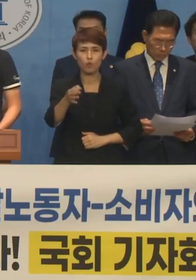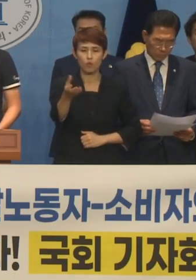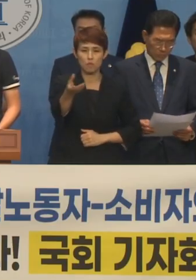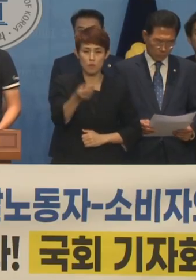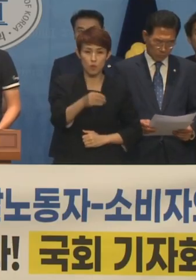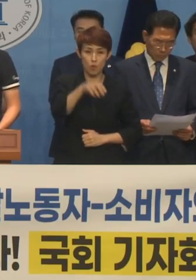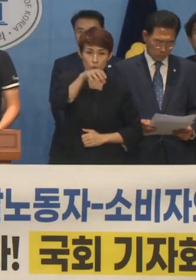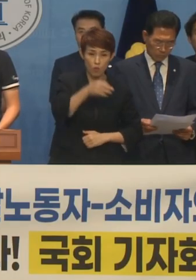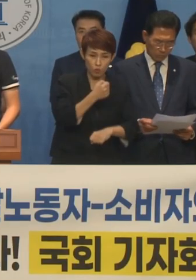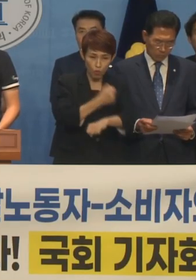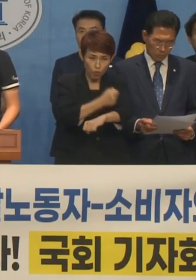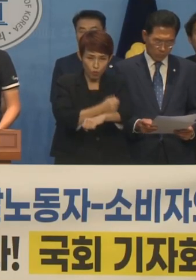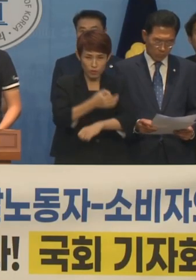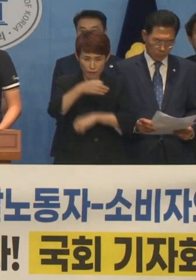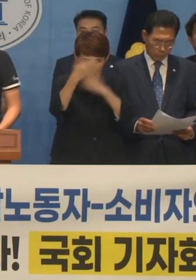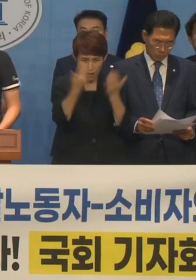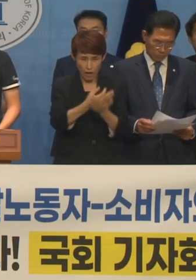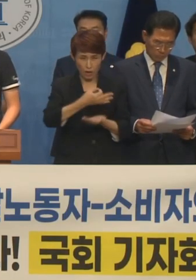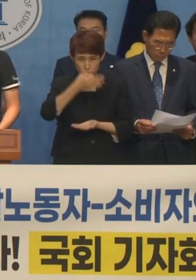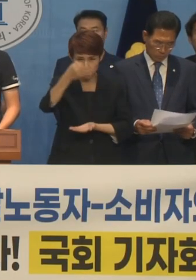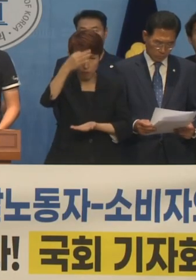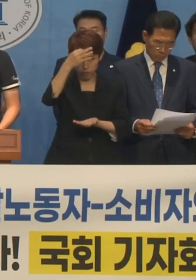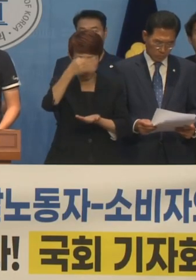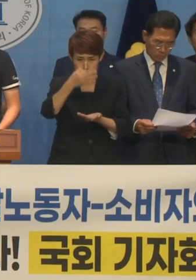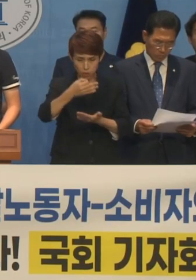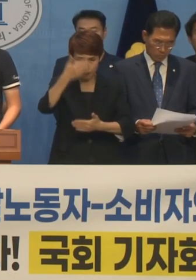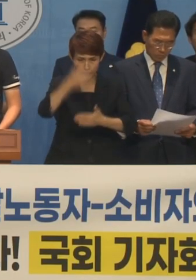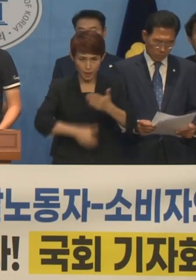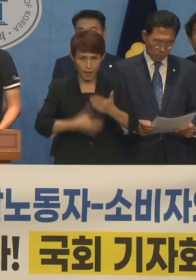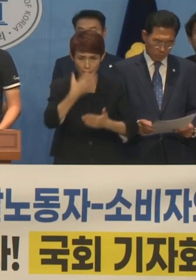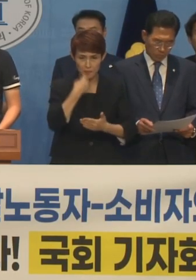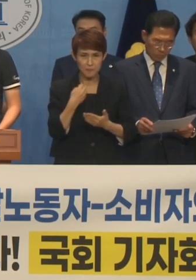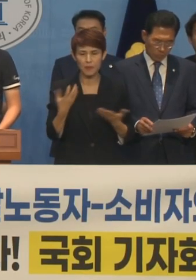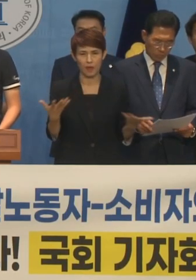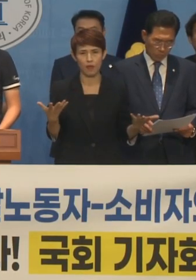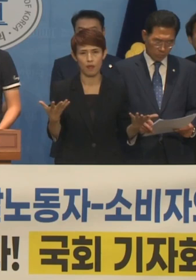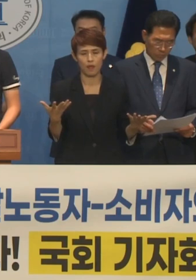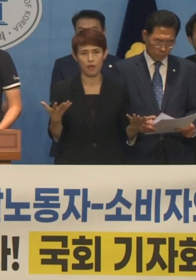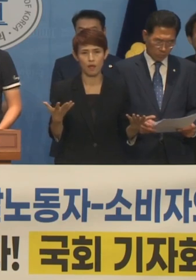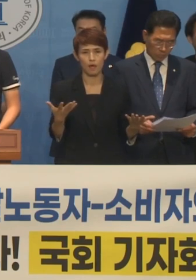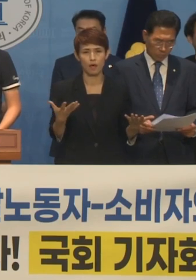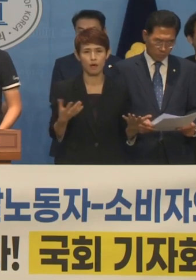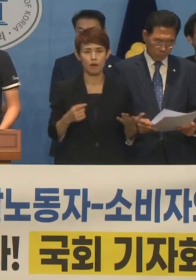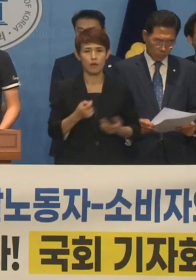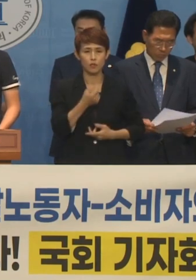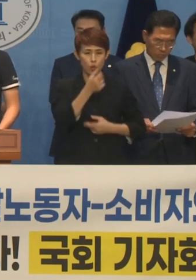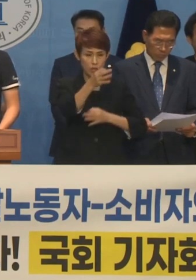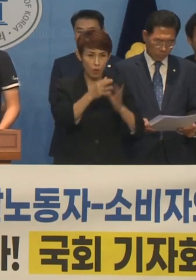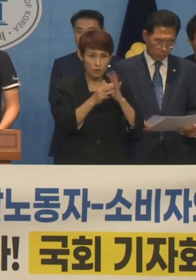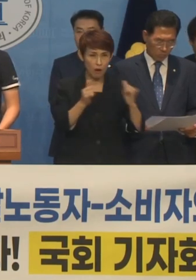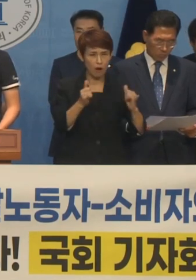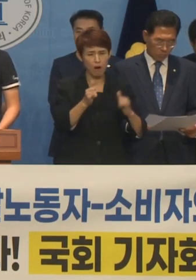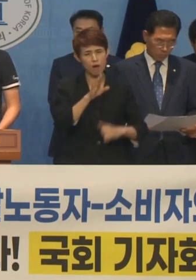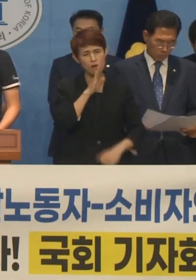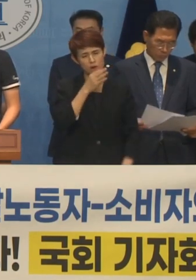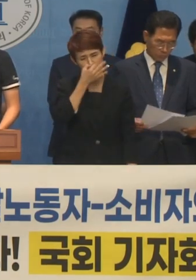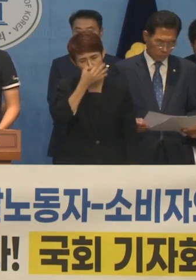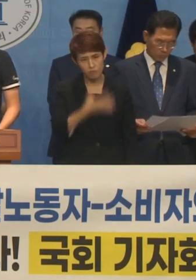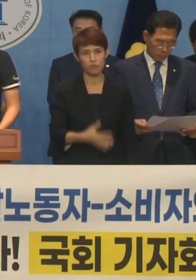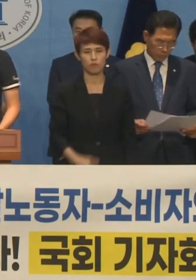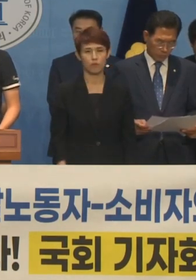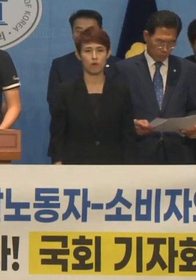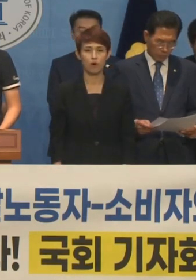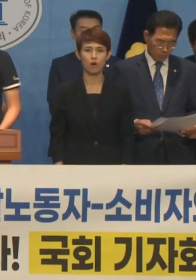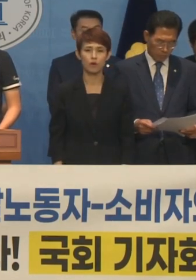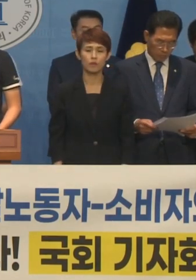다 주고 다 내고 나면 남는 게 아무것도 없습니다. 이제 소상공인들은 더 이상 버틸 수가 없습니다. 그렇게 오늘